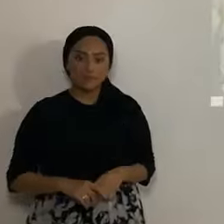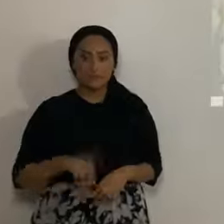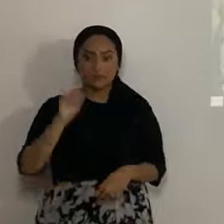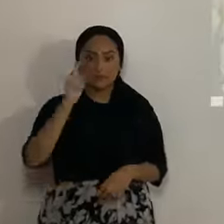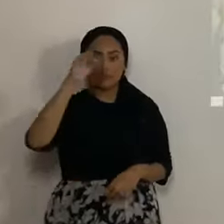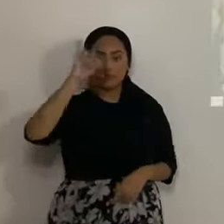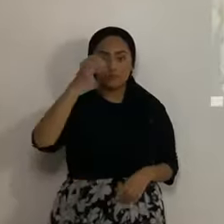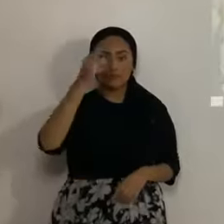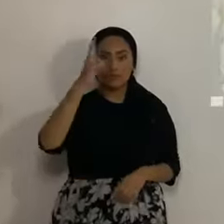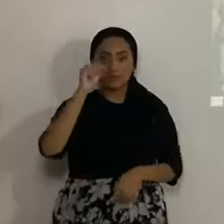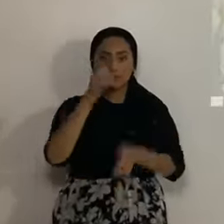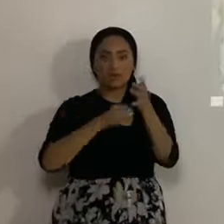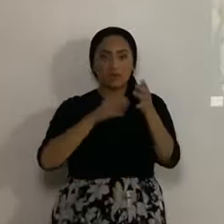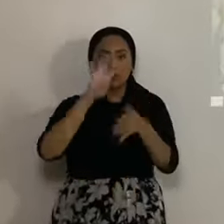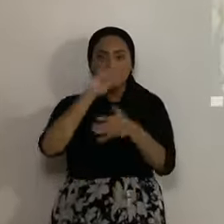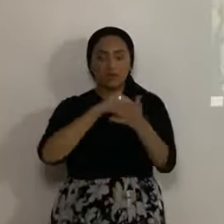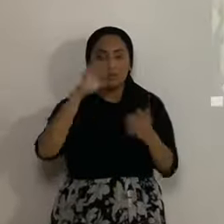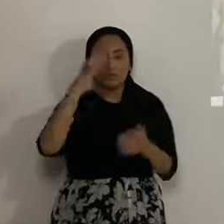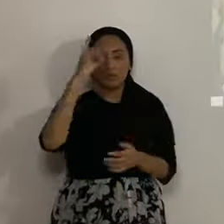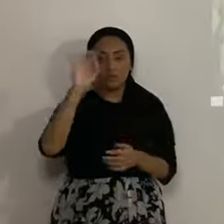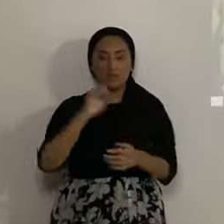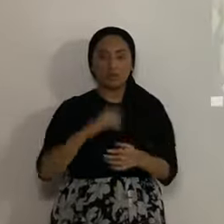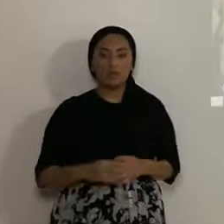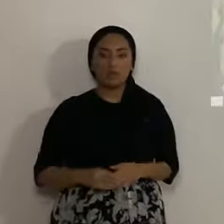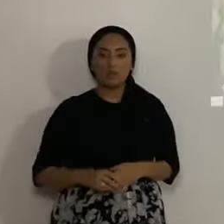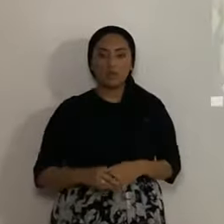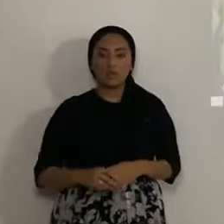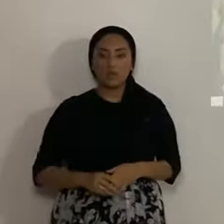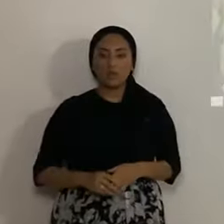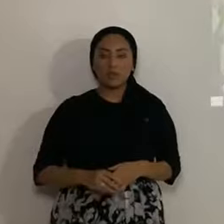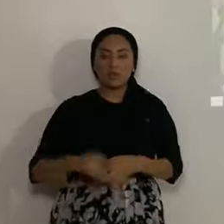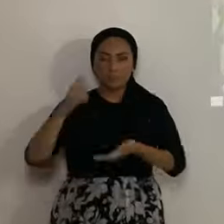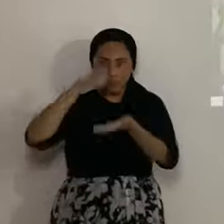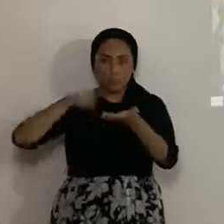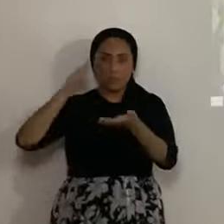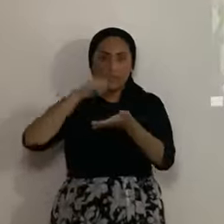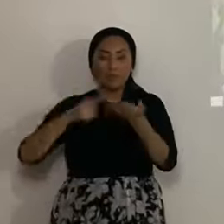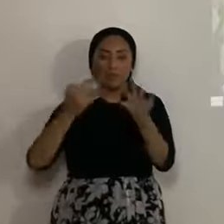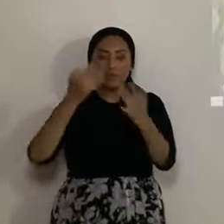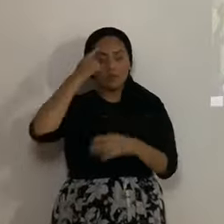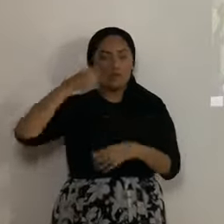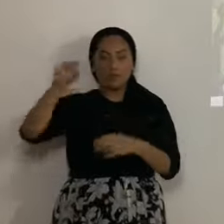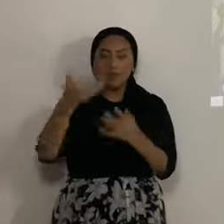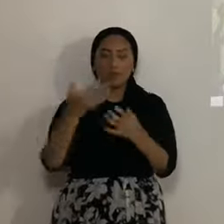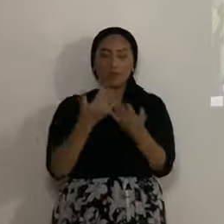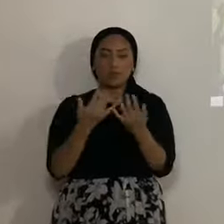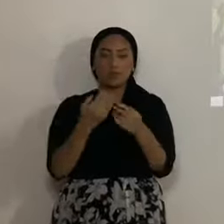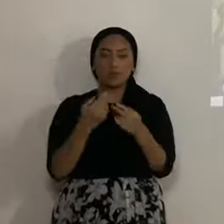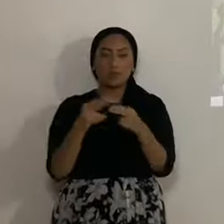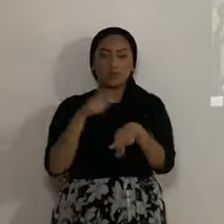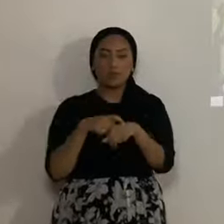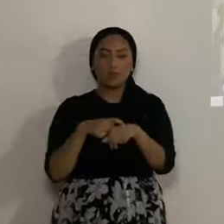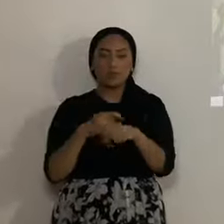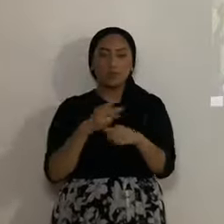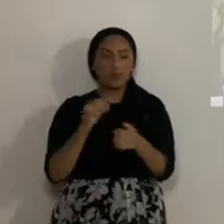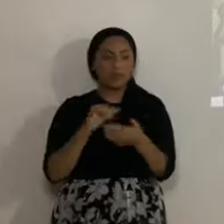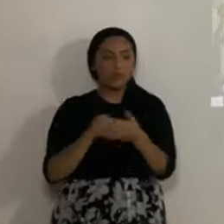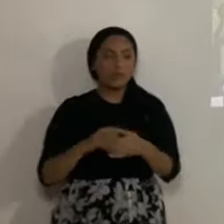Primero de Juan 4, 18. Búsquenlo, eso, los espero unos segundos, y esta